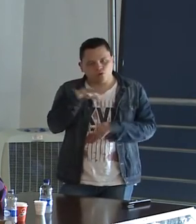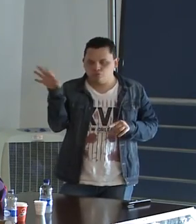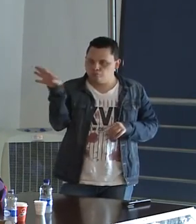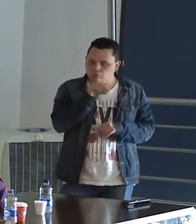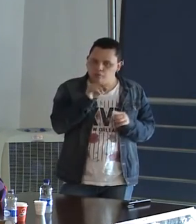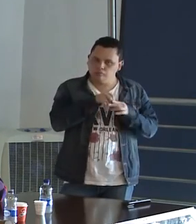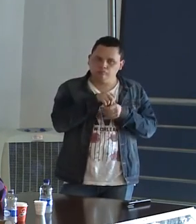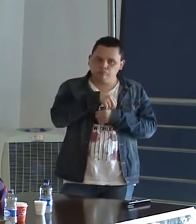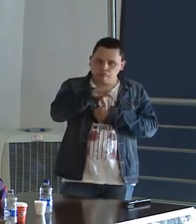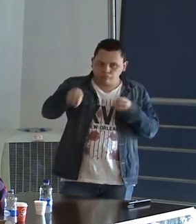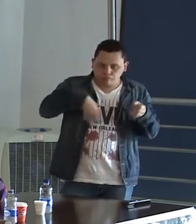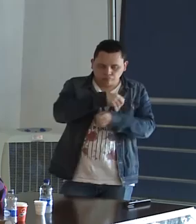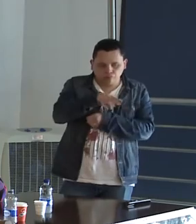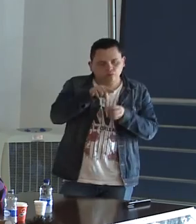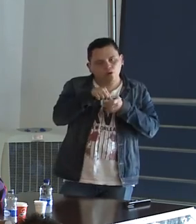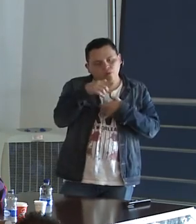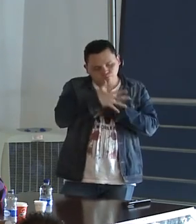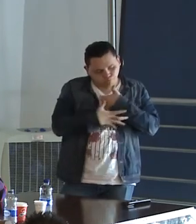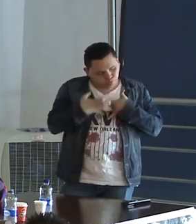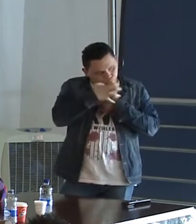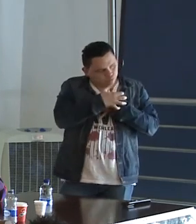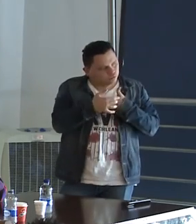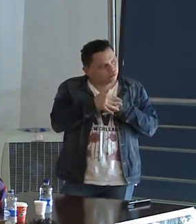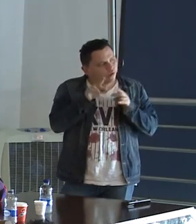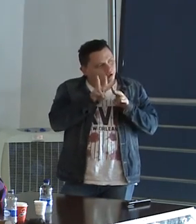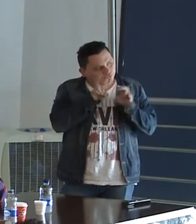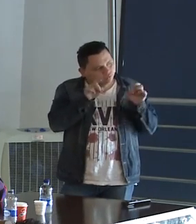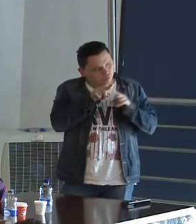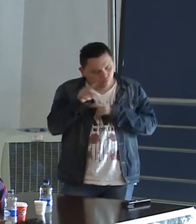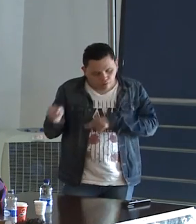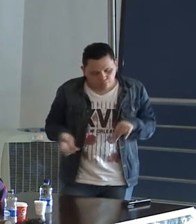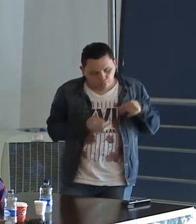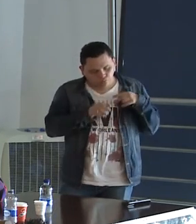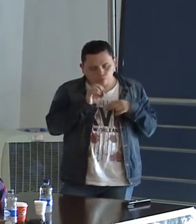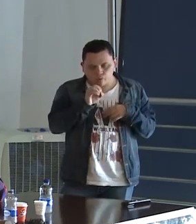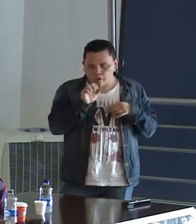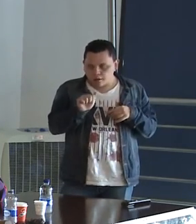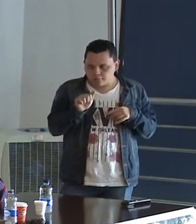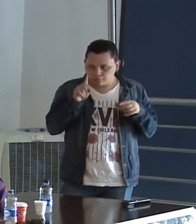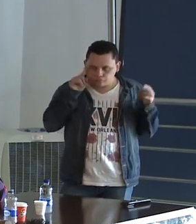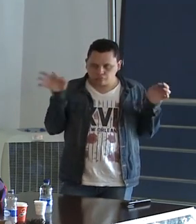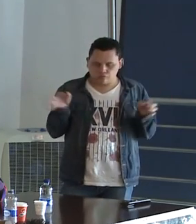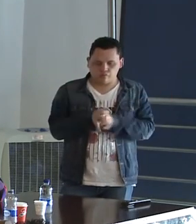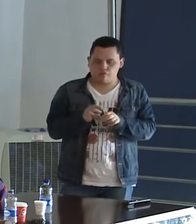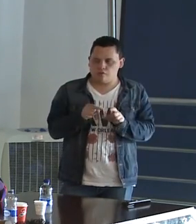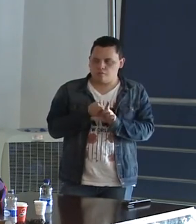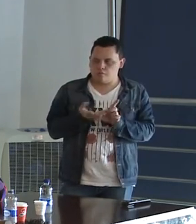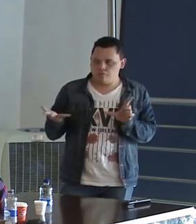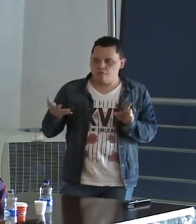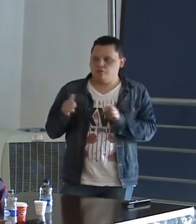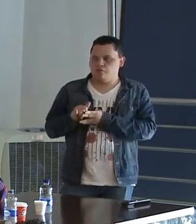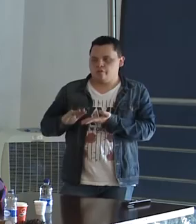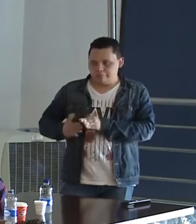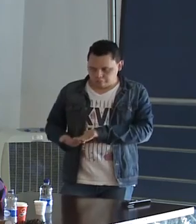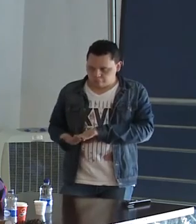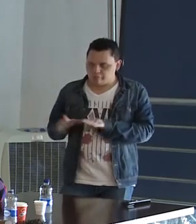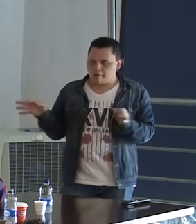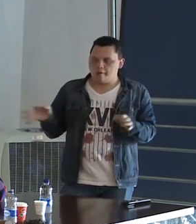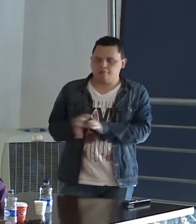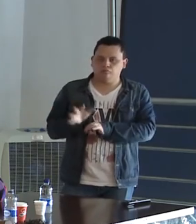territorios puedan llevarse, o sea, un tipo de educación de adultas y adultos con enfoque popular y comunitario, con